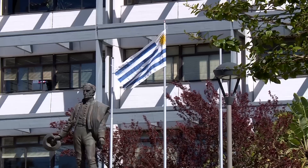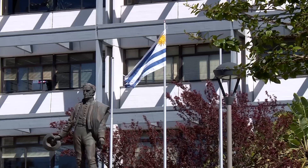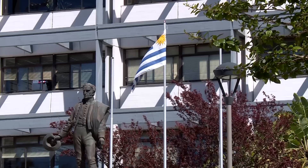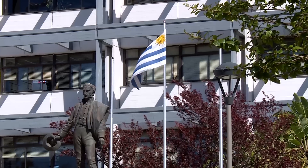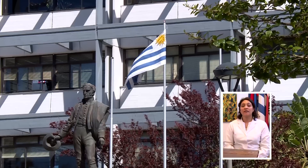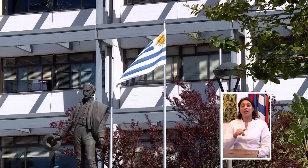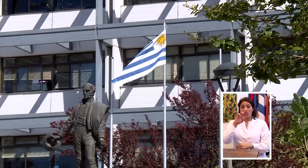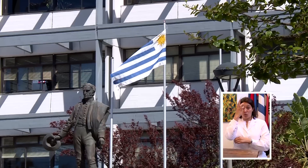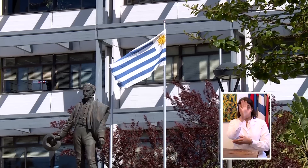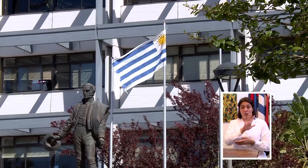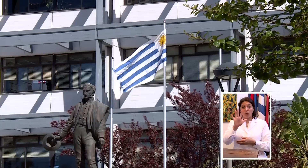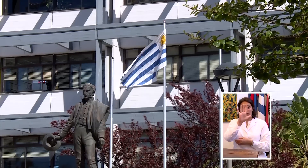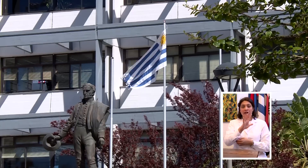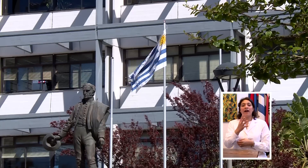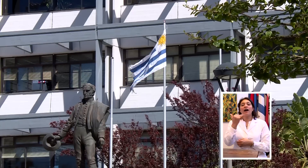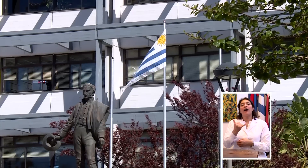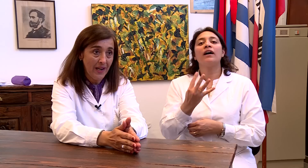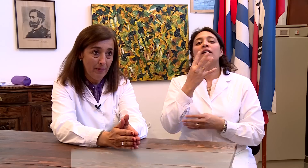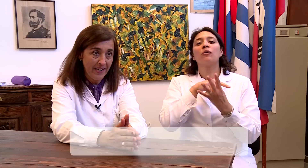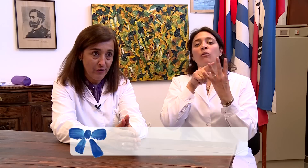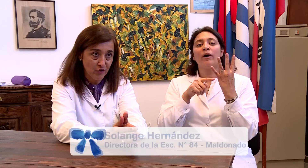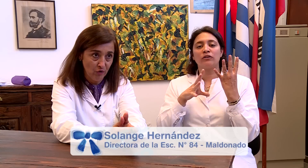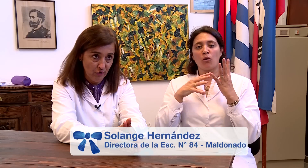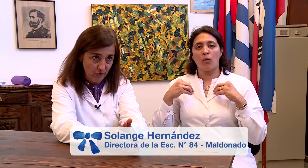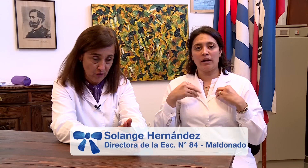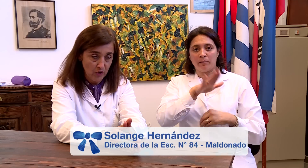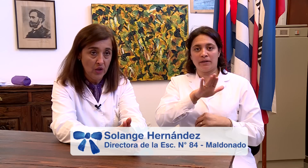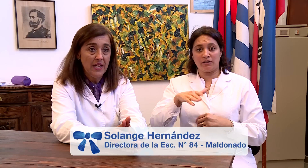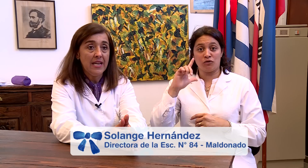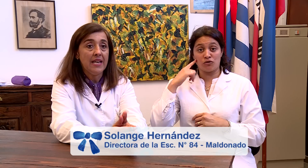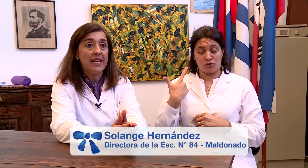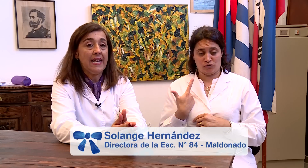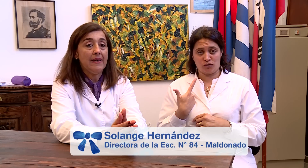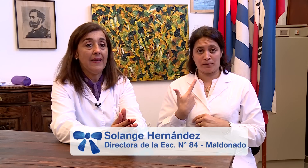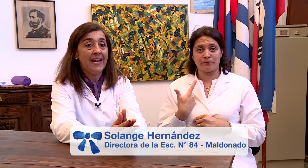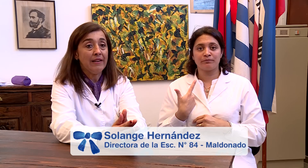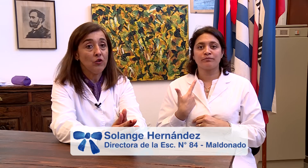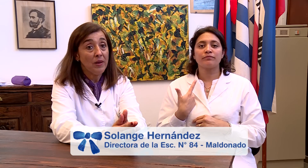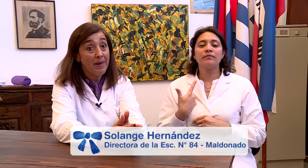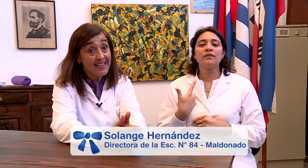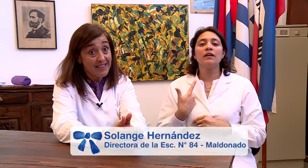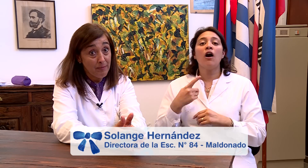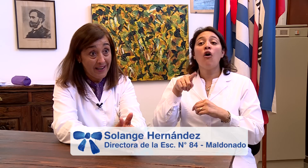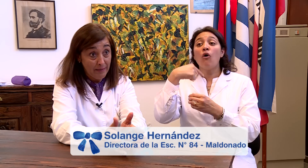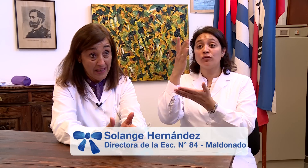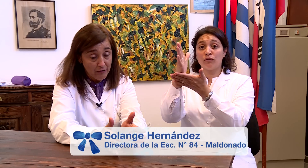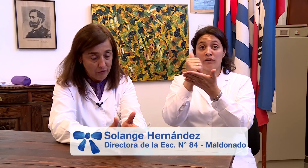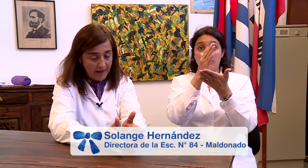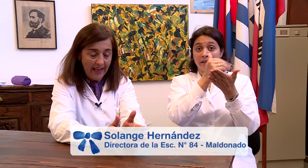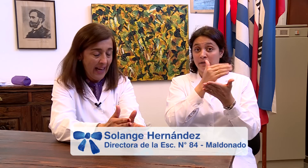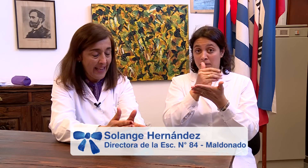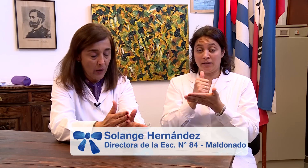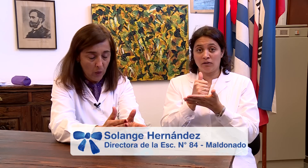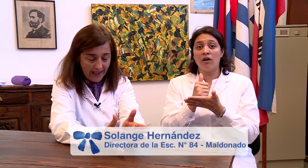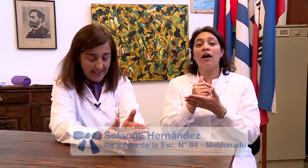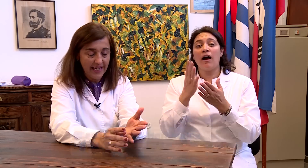En nuestro país funcionan 4 escuelas para niños sordos. En los demás departamentos,